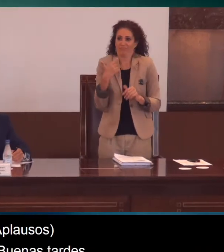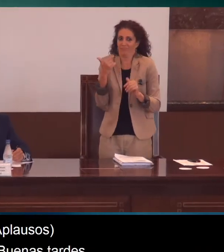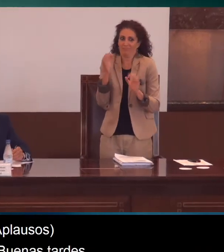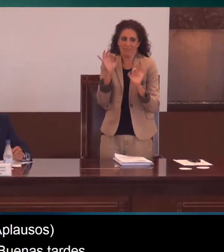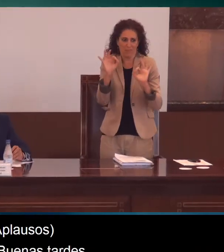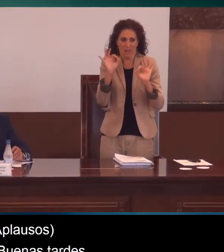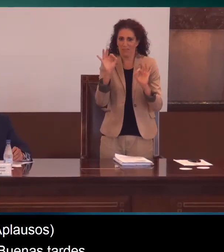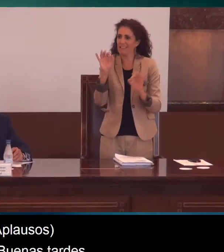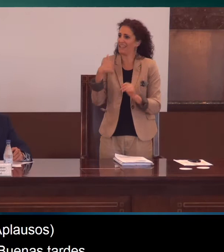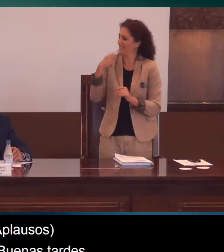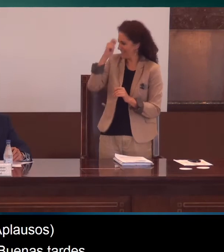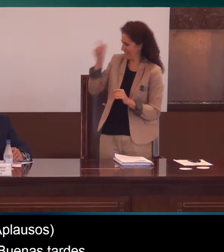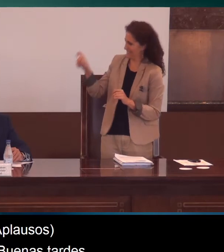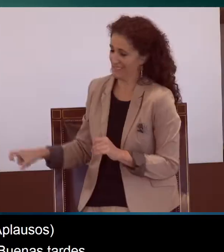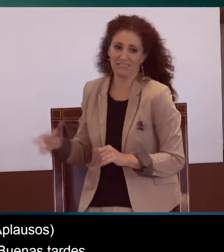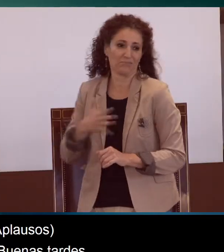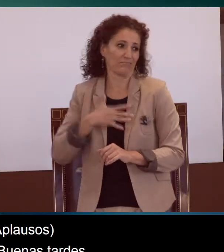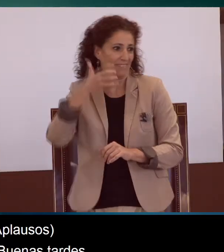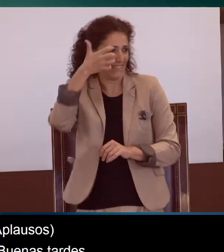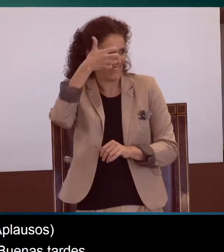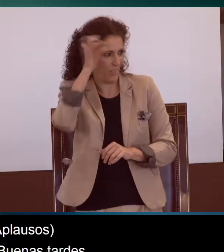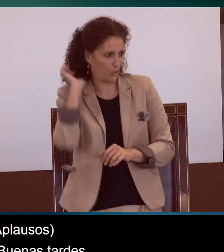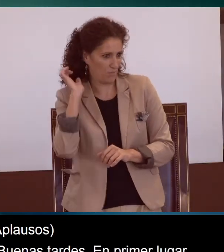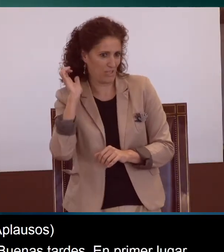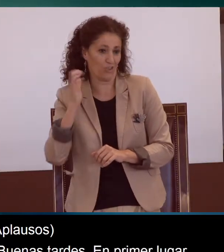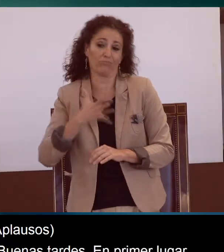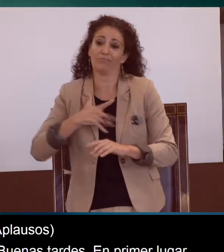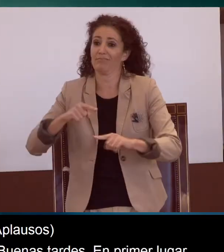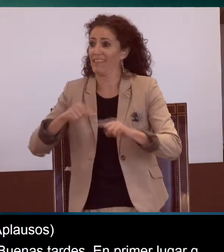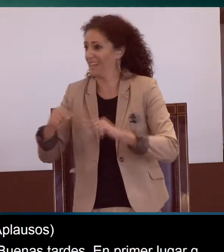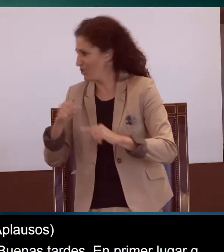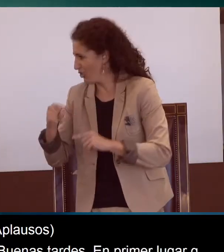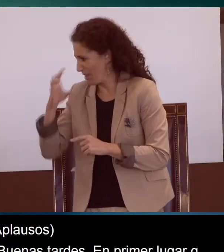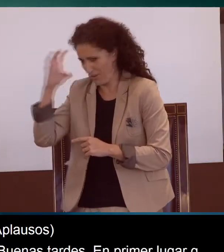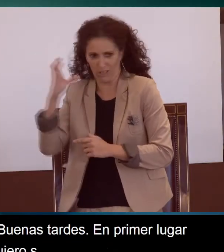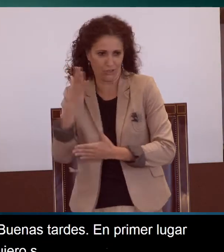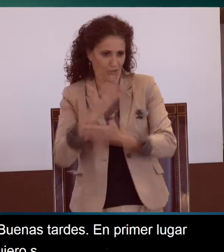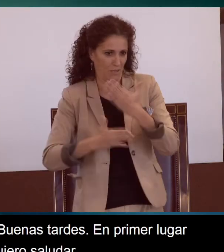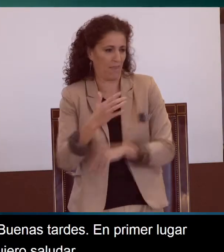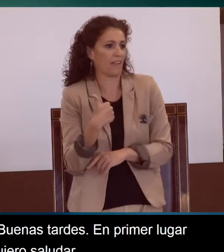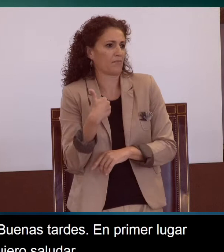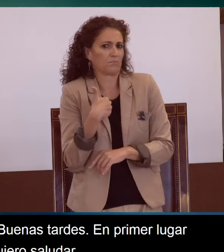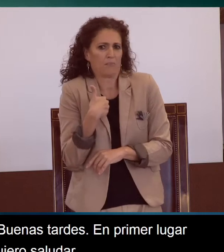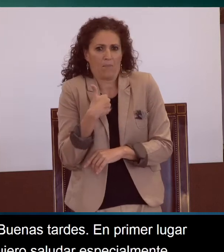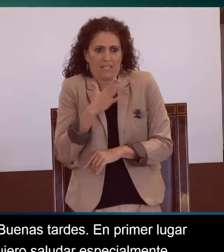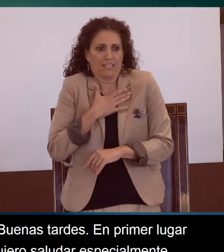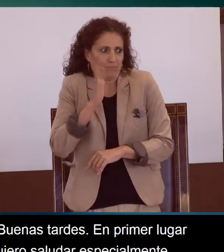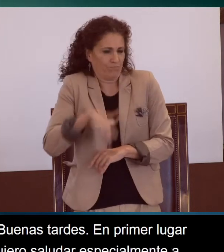En primer lugar, quiero saludar especialmente a Nacho Tremiño, director de Real Patronato sobre Discapacidad,